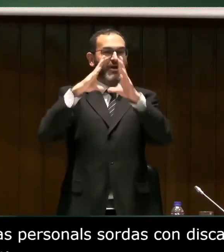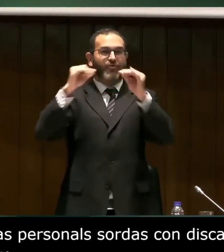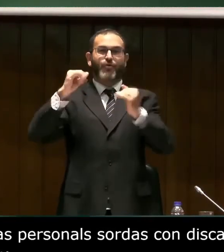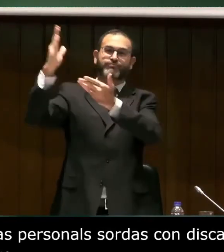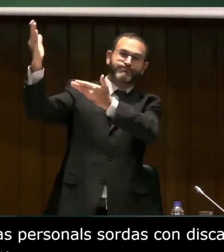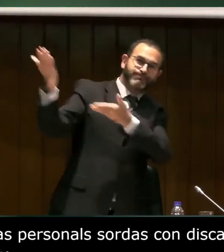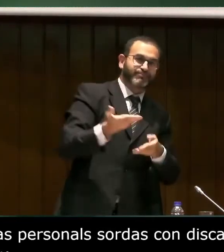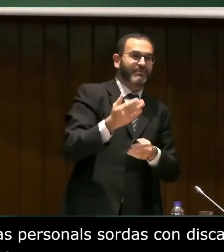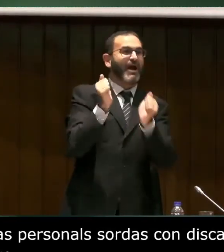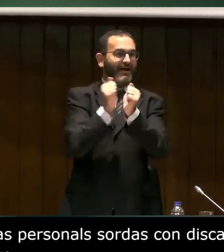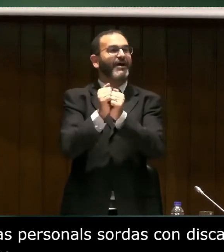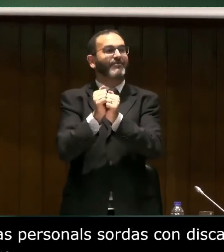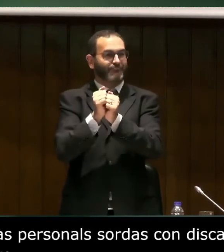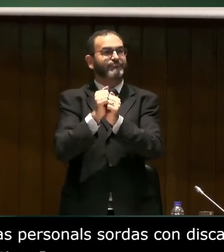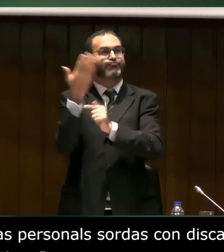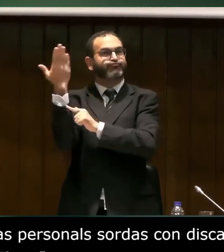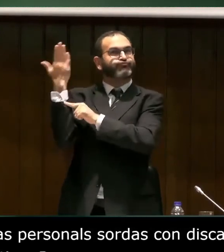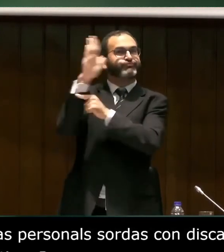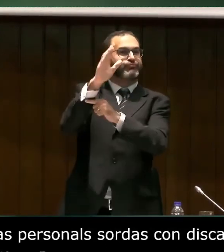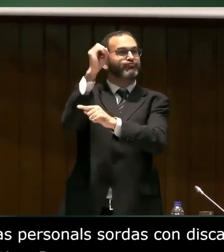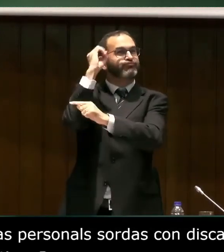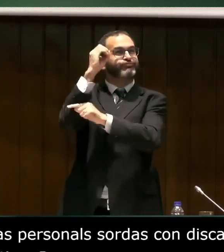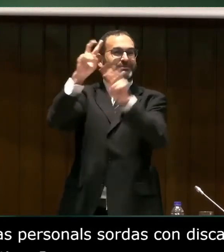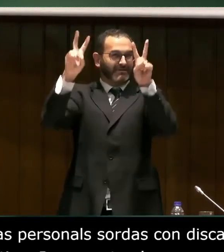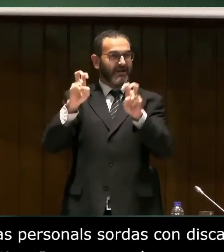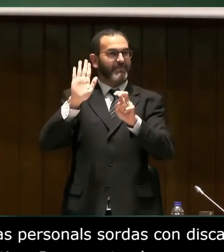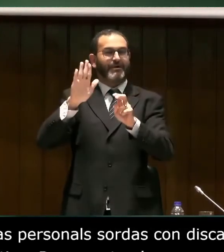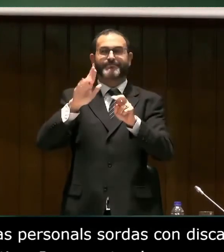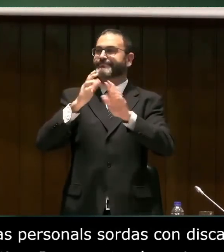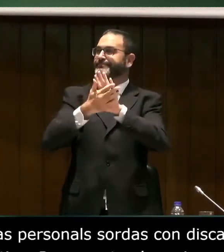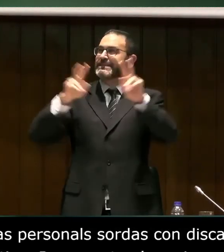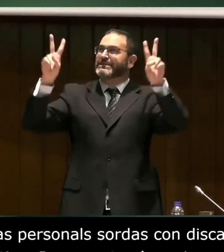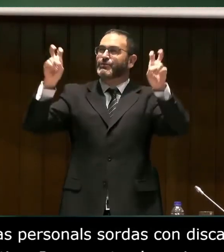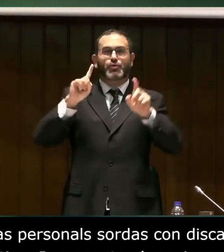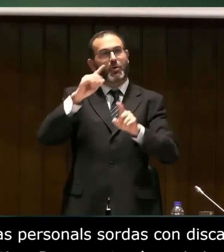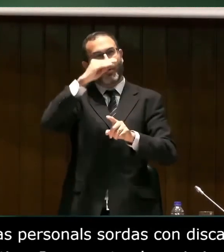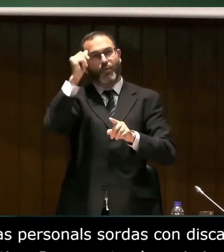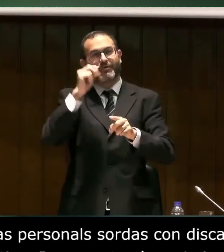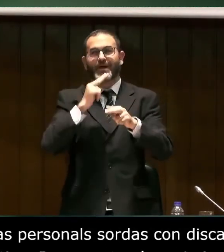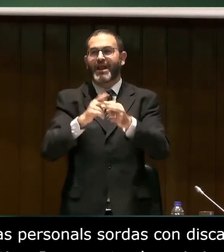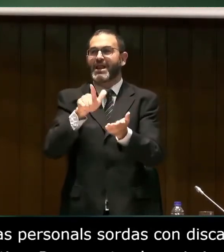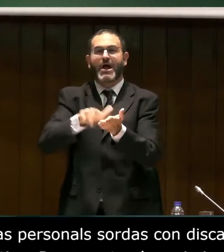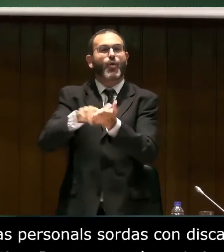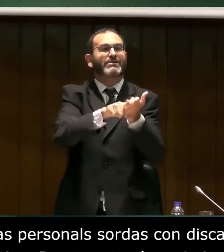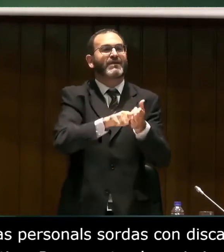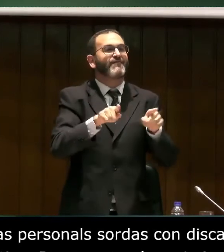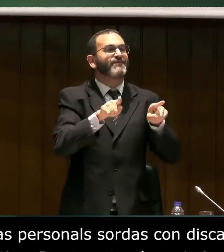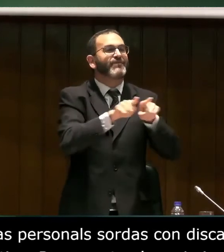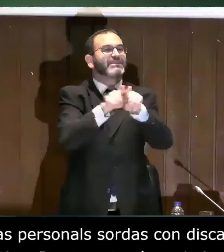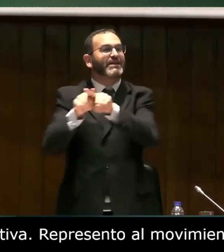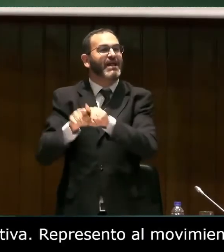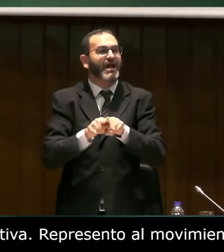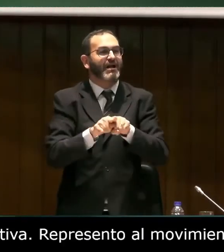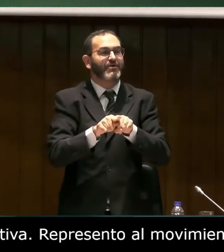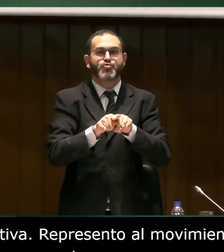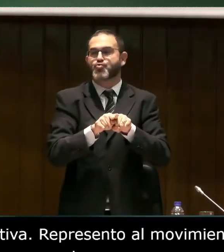2009 tuve la ocasión, con motivo de una organización de un evento en Andalucía, de disfrutar de una de sus intervenciones. No recuerdo